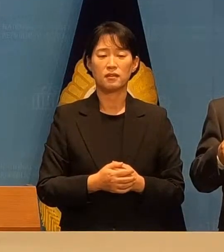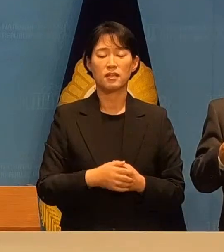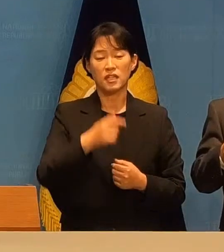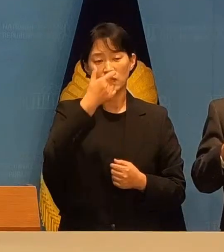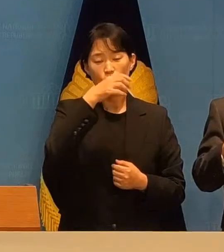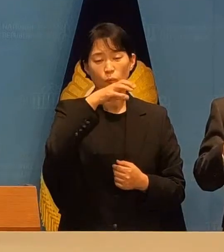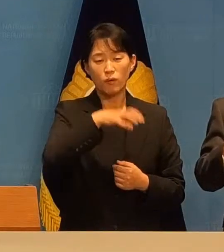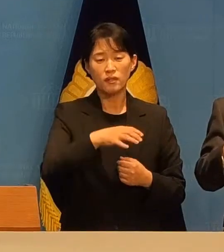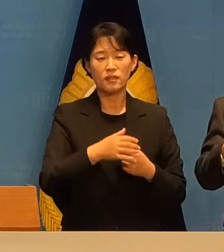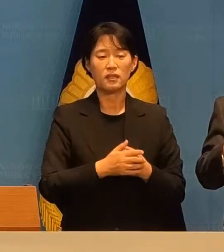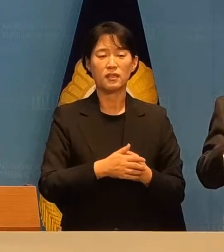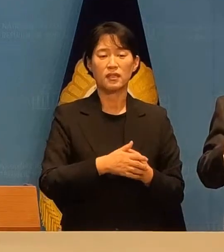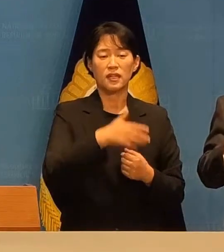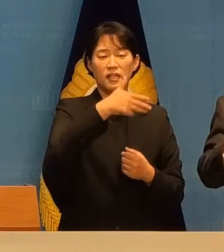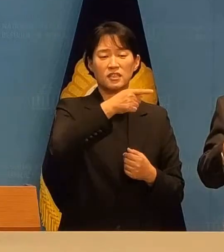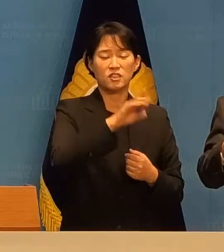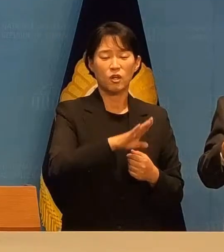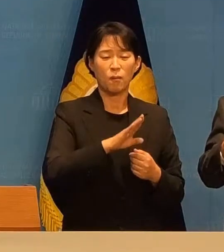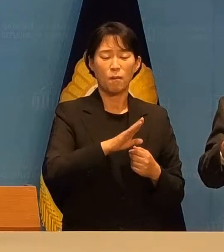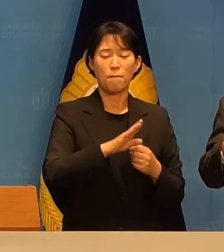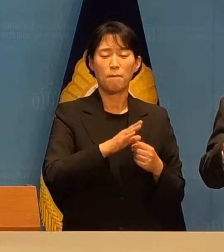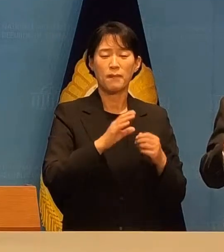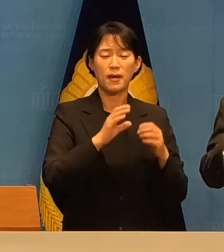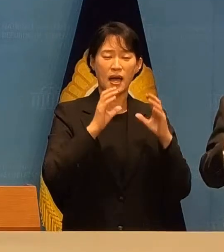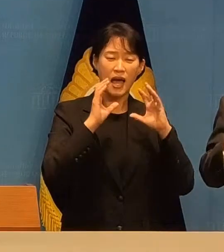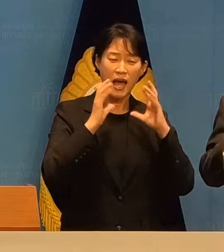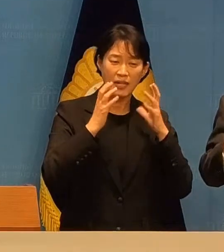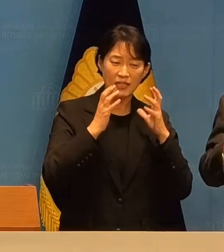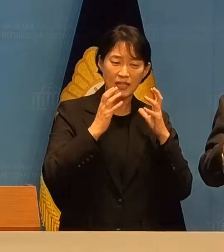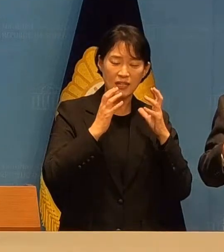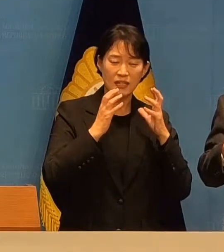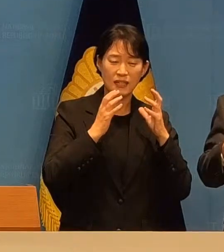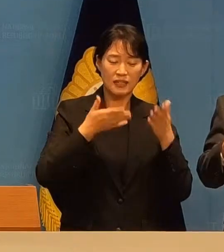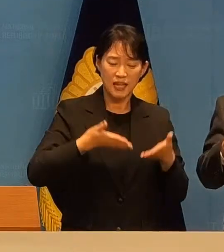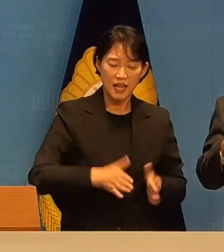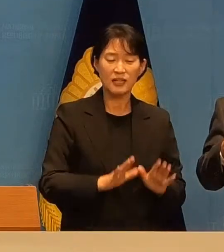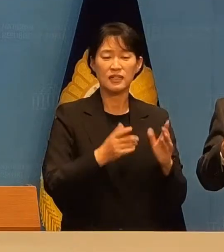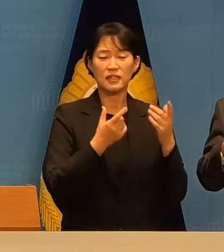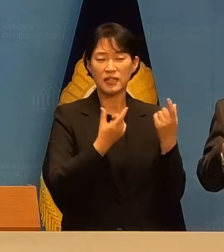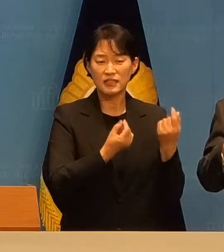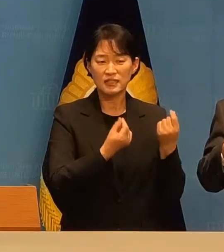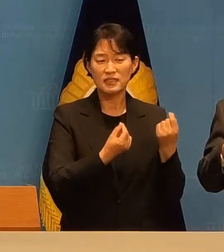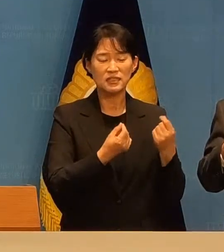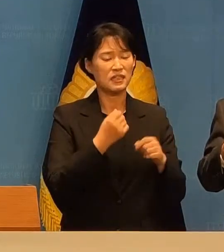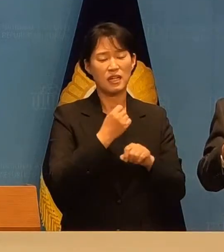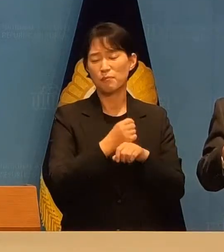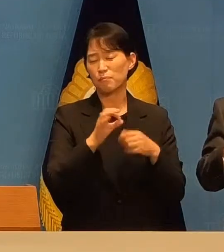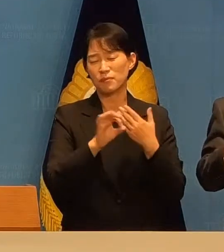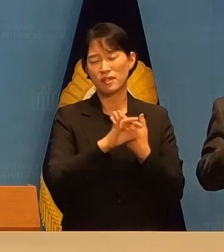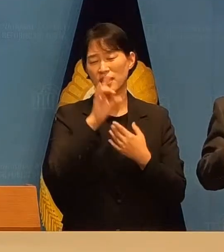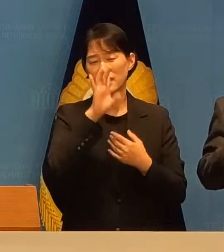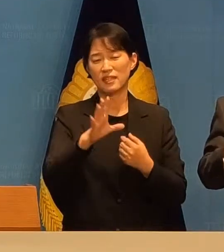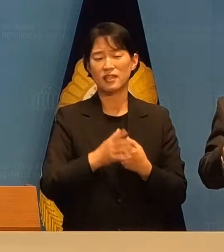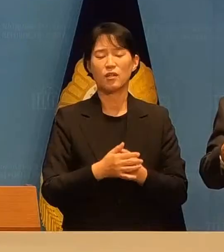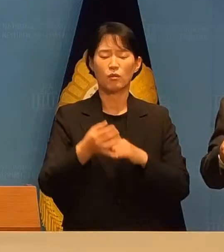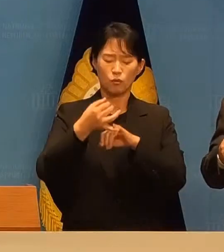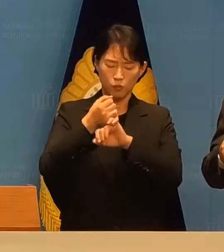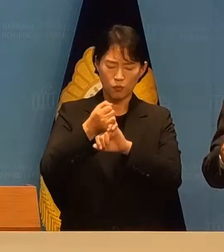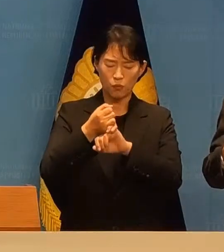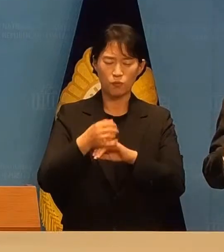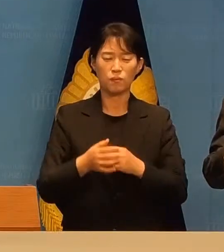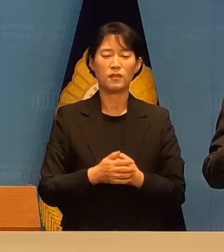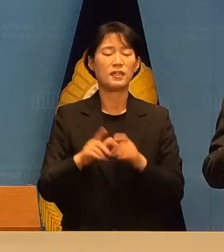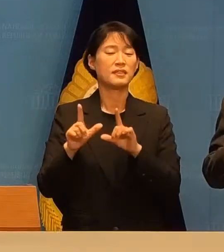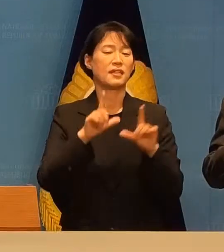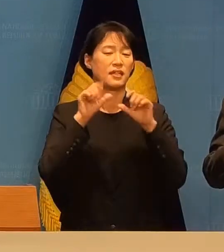기도원이 첩을 통해 낳은 아들 가시나무 아비멜렉의 길로 가면 절대 아니 됩니다. 부디